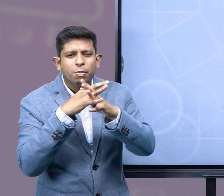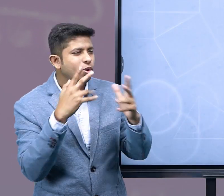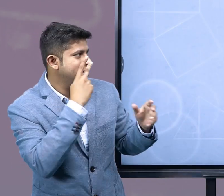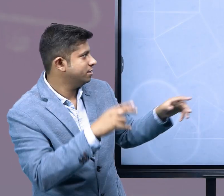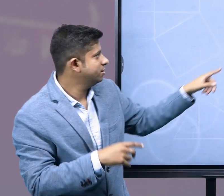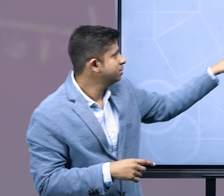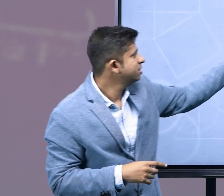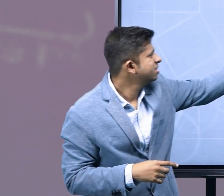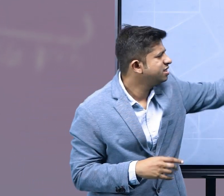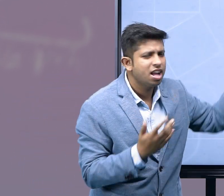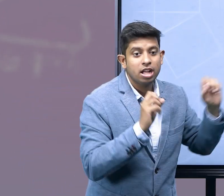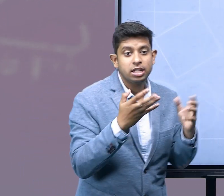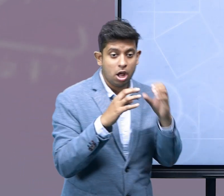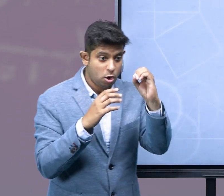पूर्ण संख्याएं,